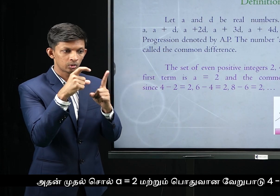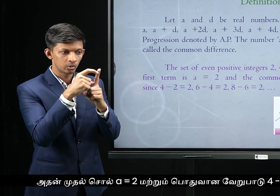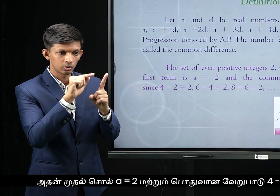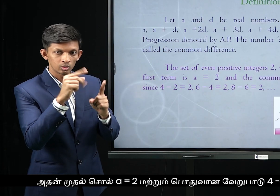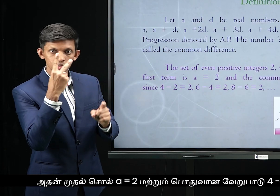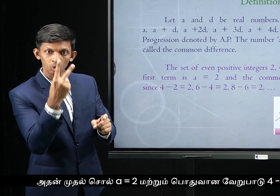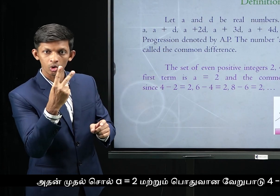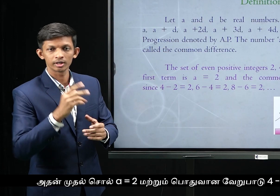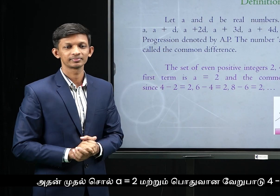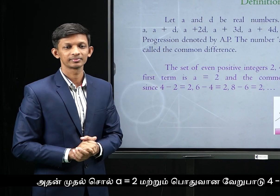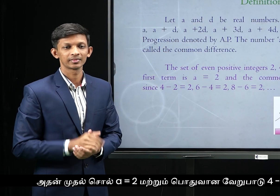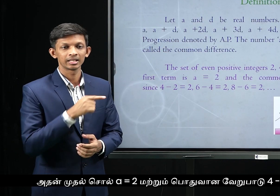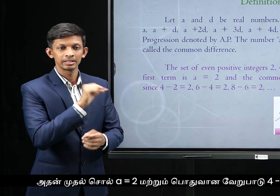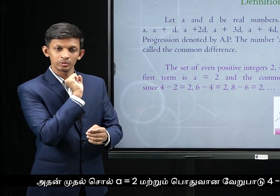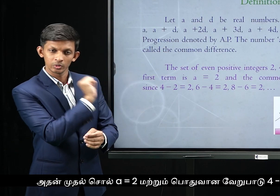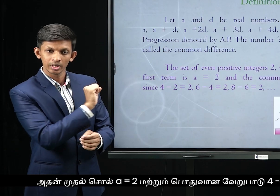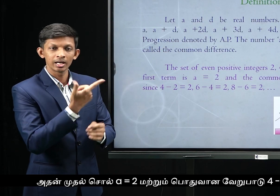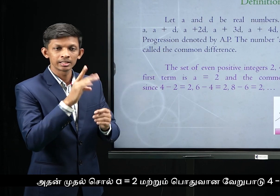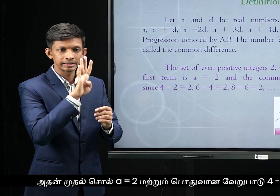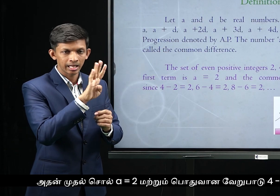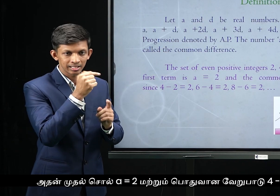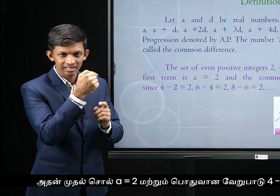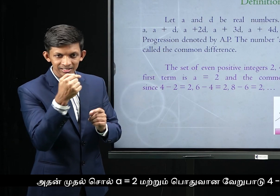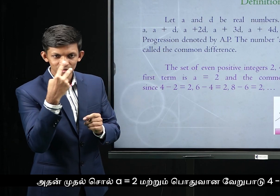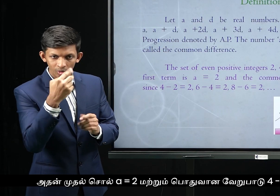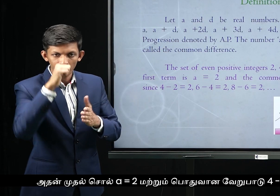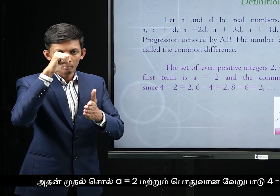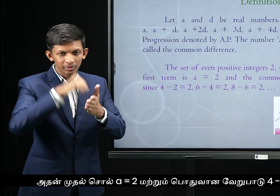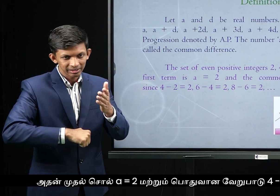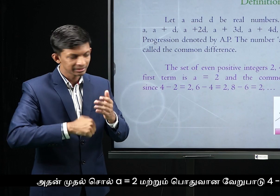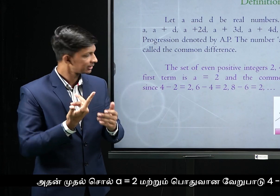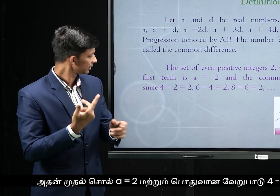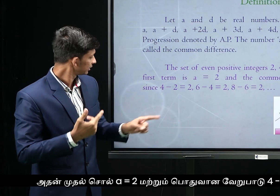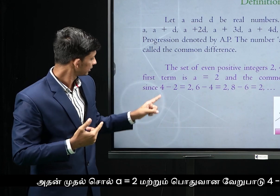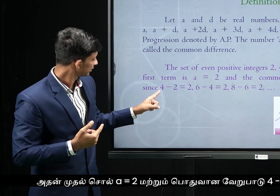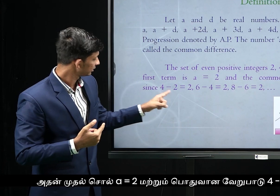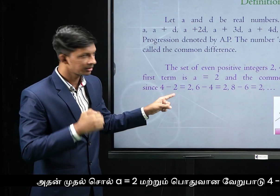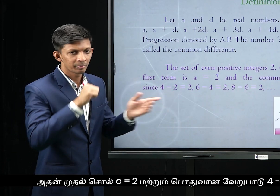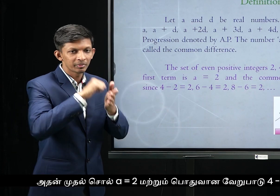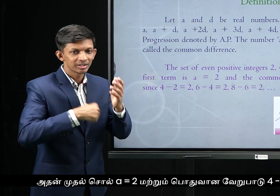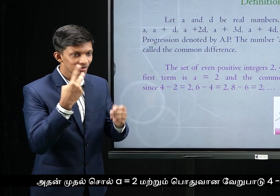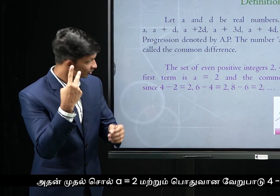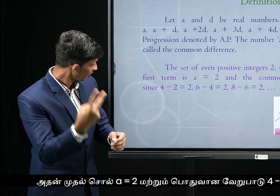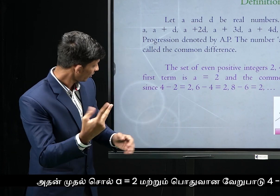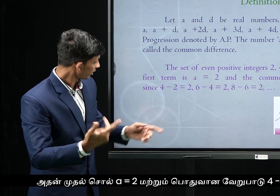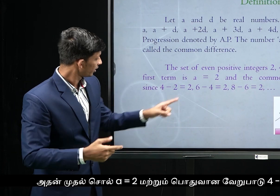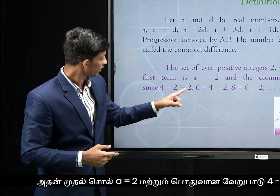பொதுவான வேறுபாடு 4 கழித்தல் 2 ஈடு 2 6 என்பதால் D